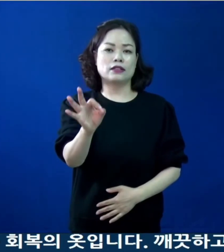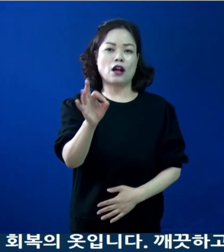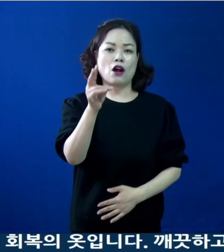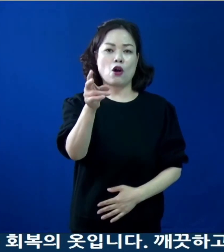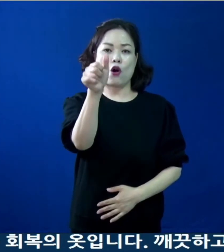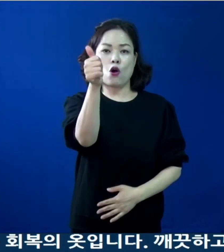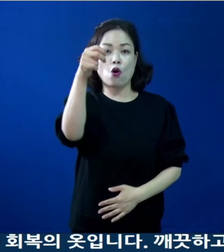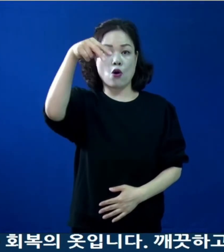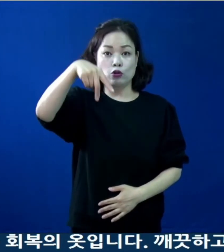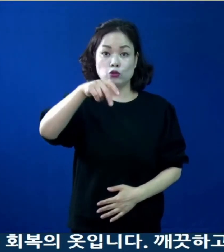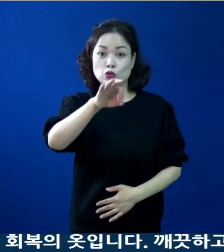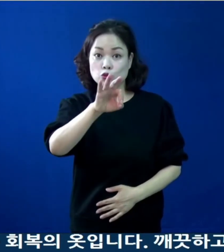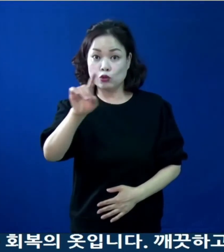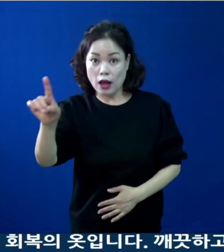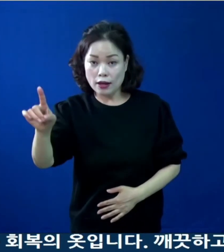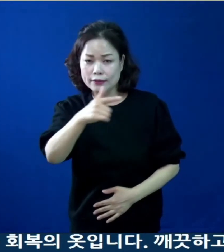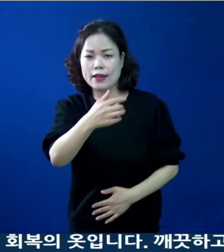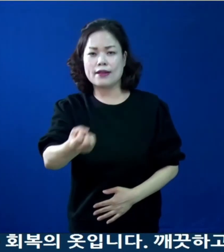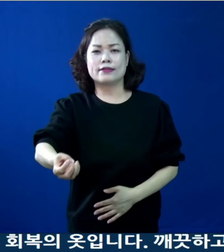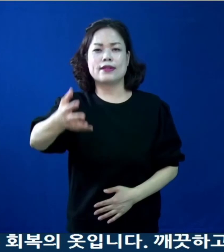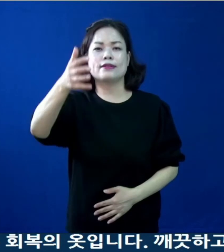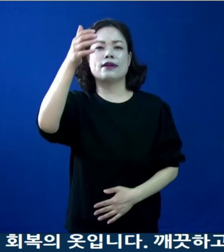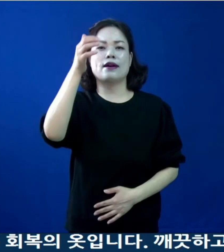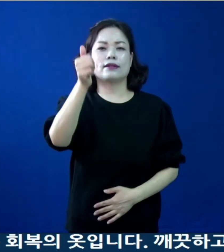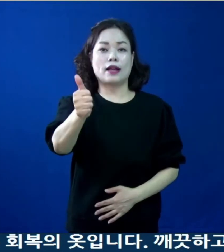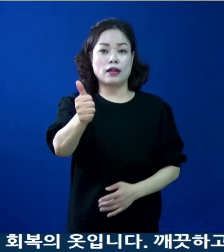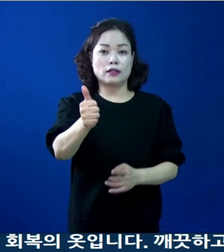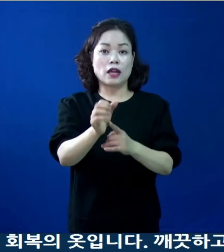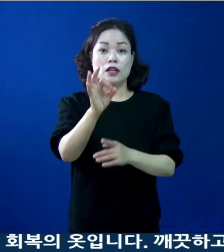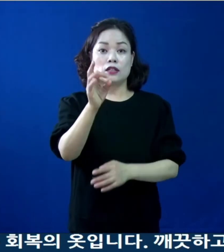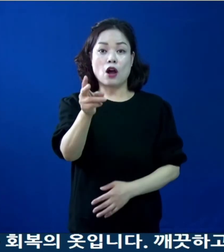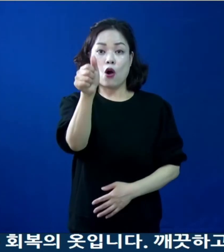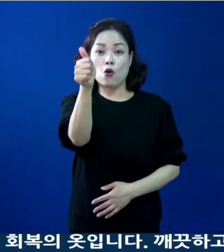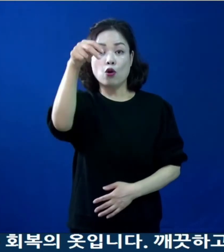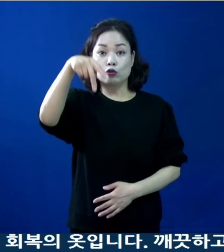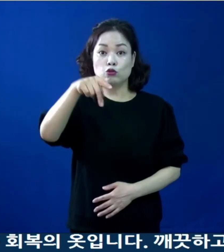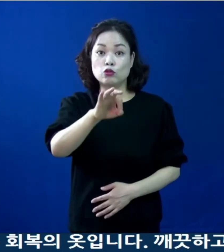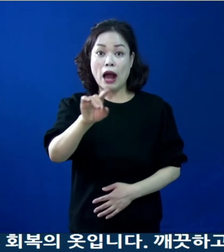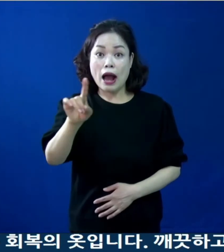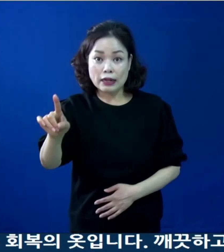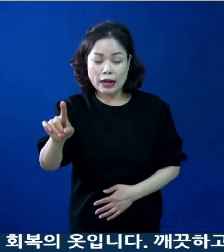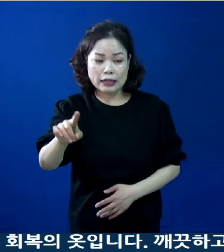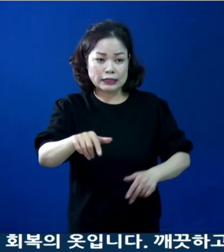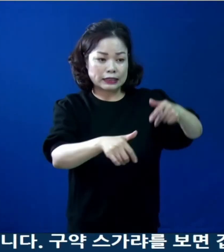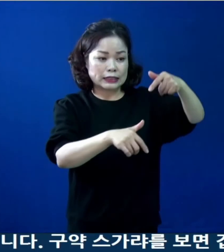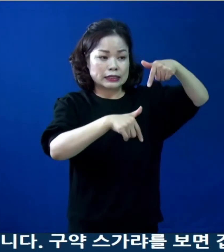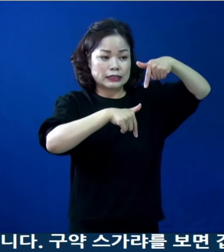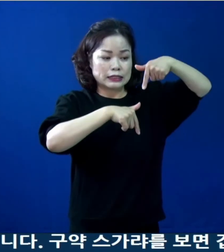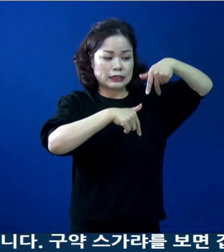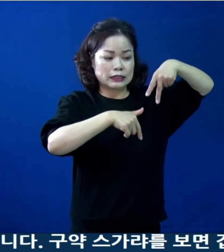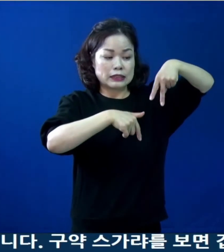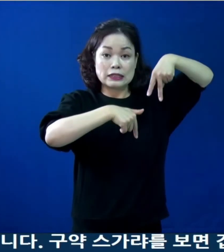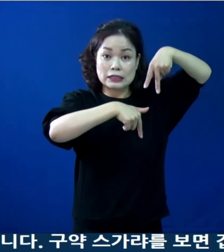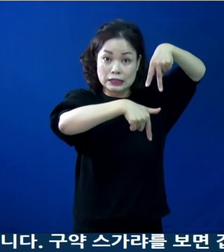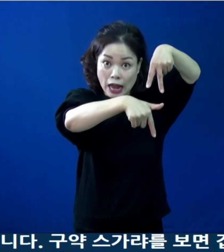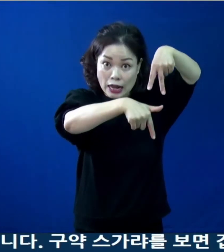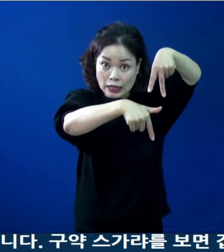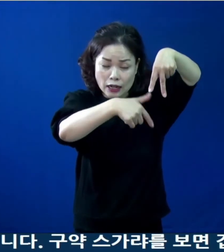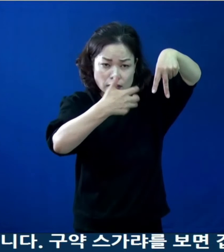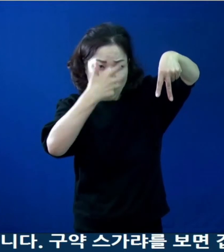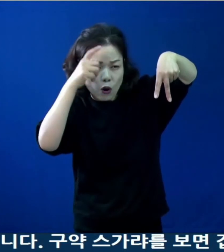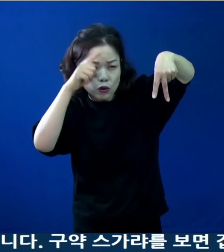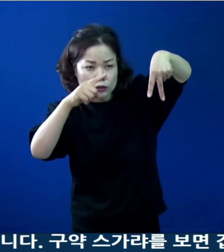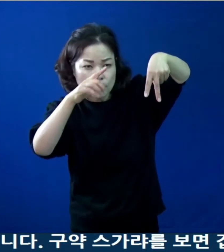당시에 대제사장이었습니다. 이 여호수아가 스가랴가 영적 눈으로 보는데 여호와 앞에서